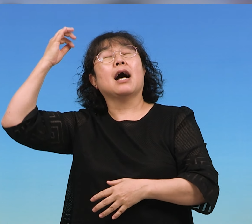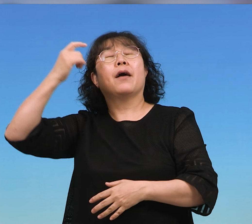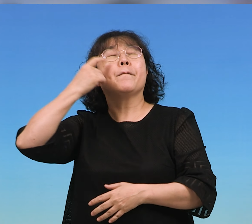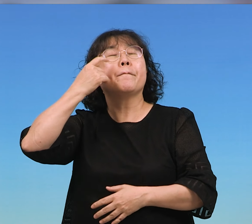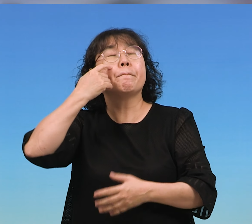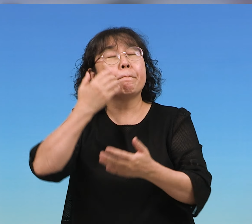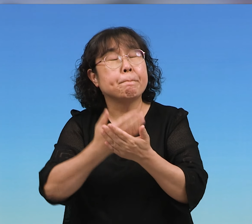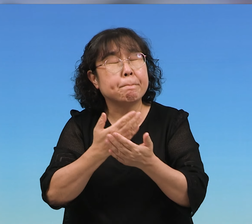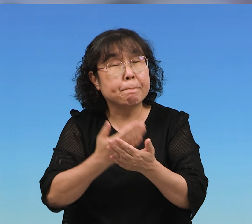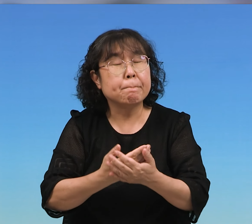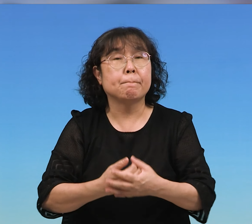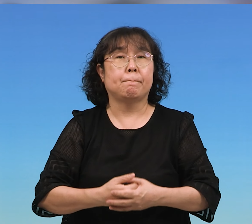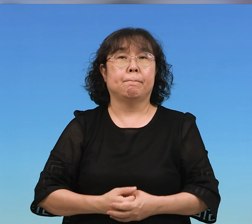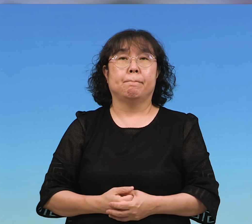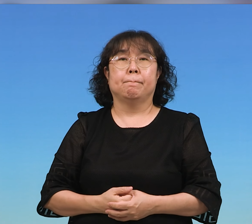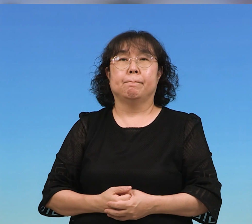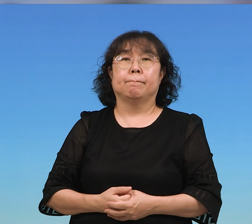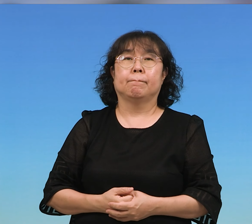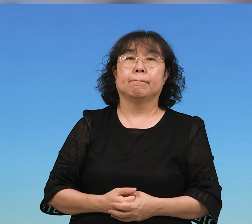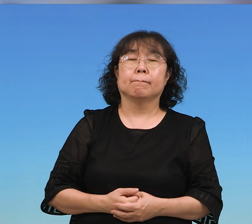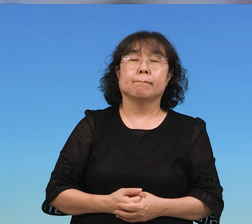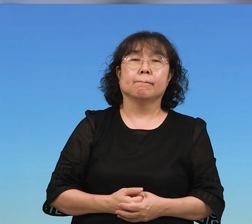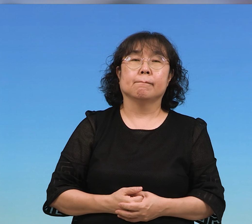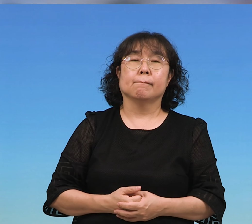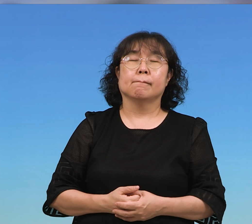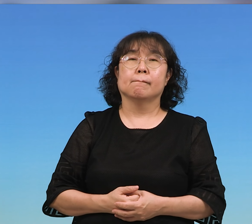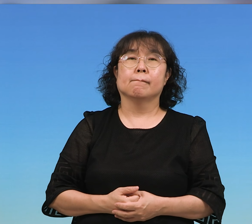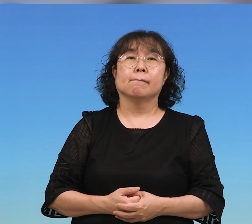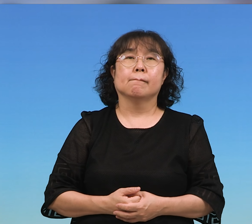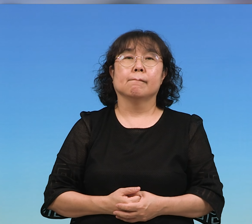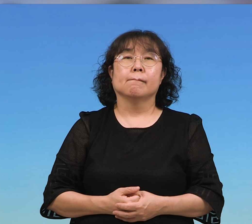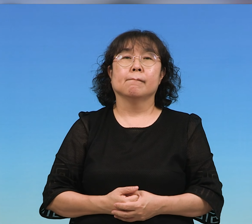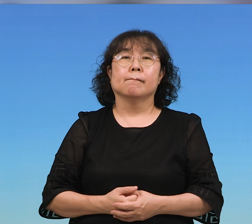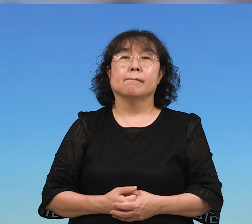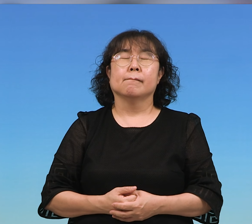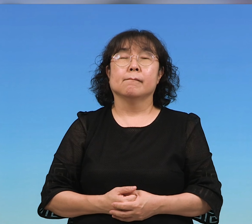땅이 끝이 아닙니다. 우리 하나님 앞에서 이 안목을 키우는 것.